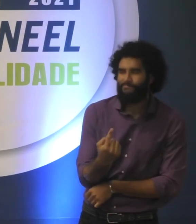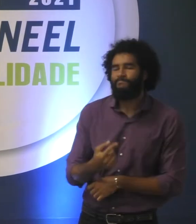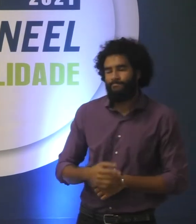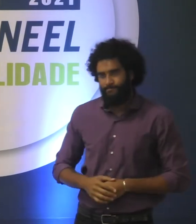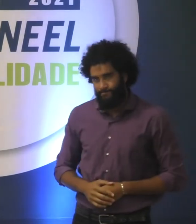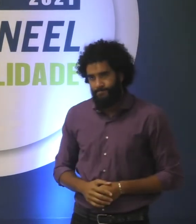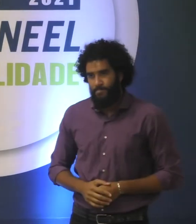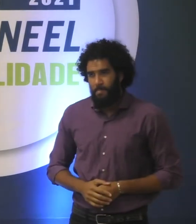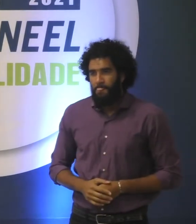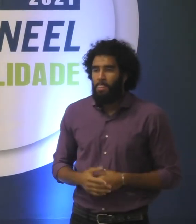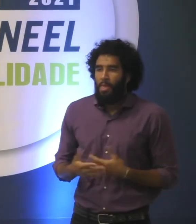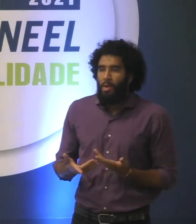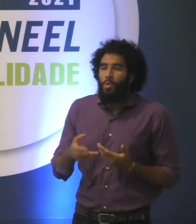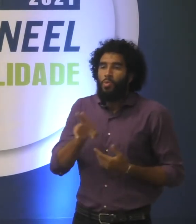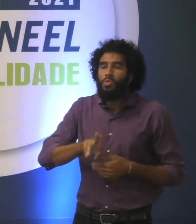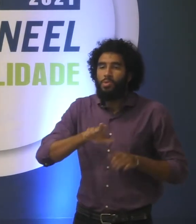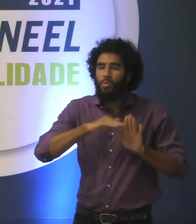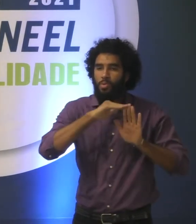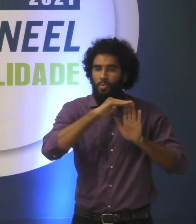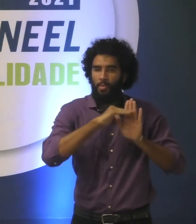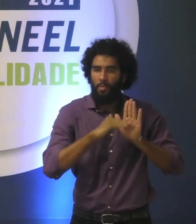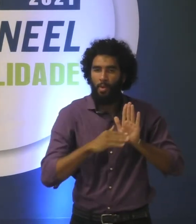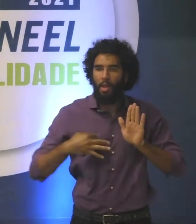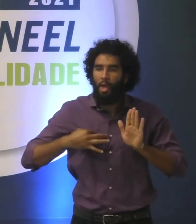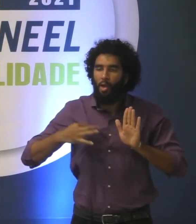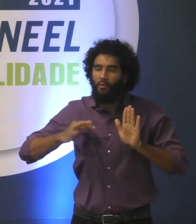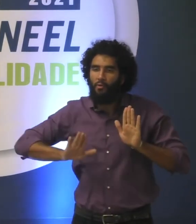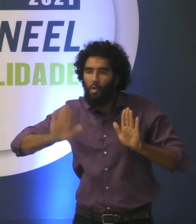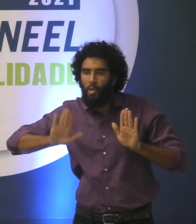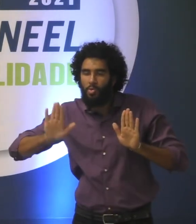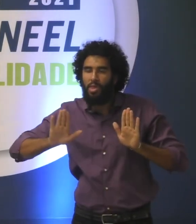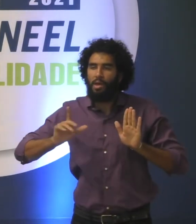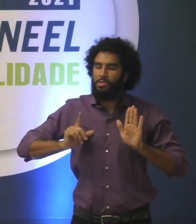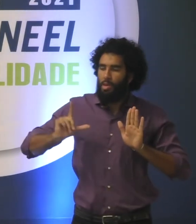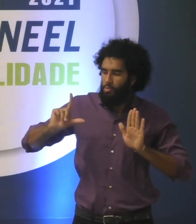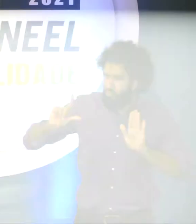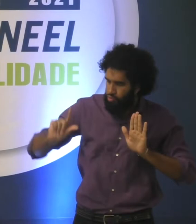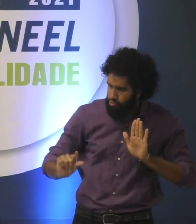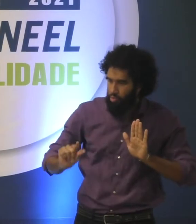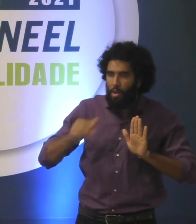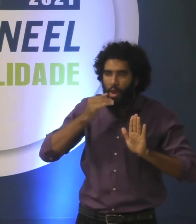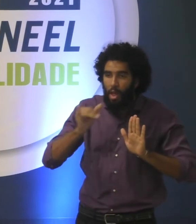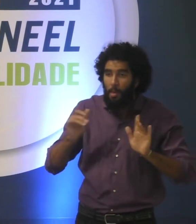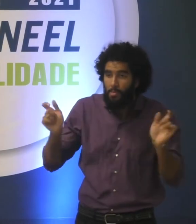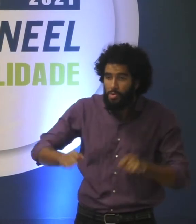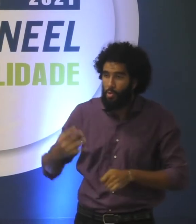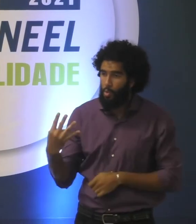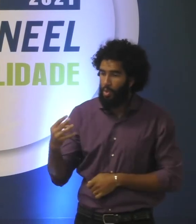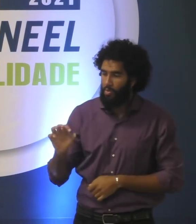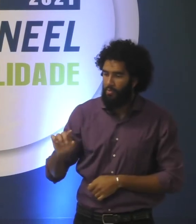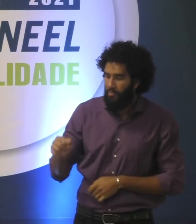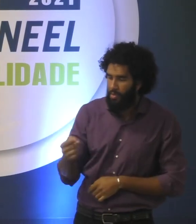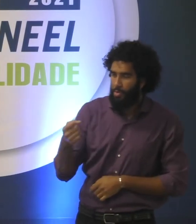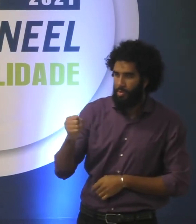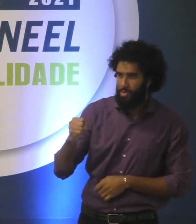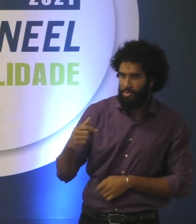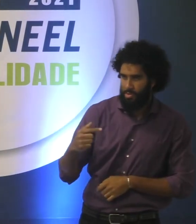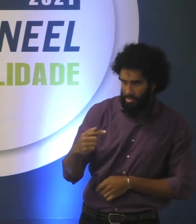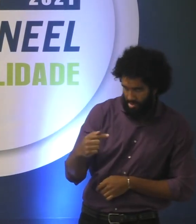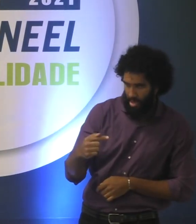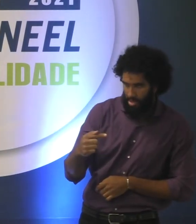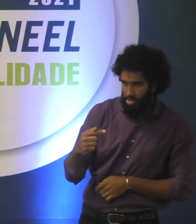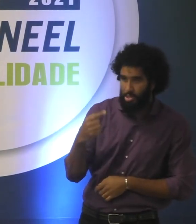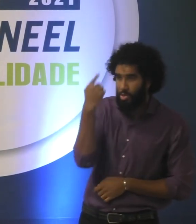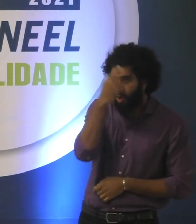2021. Por meio do programa de redução voluntária do consumo de energia, foi possível reduzir 4,87 terawatts-hora